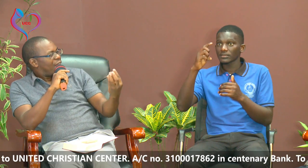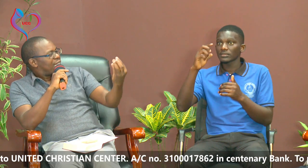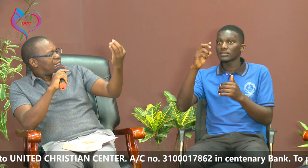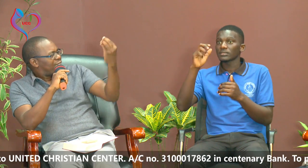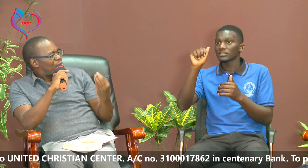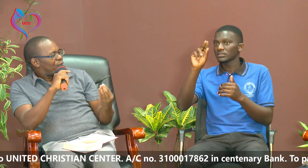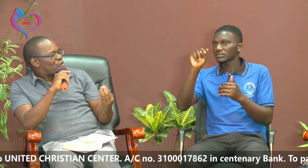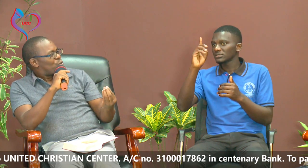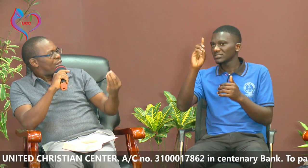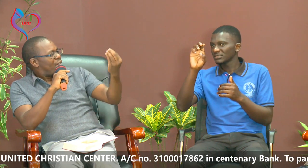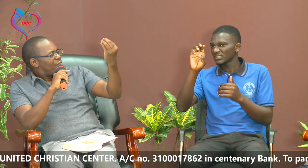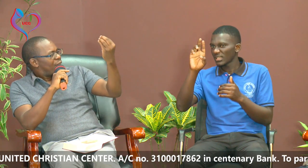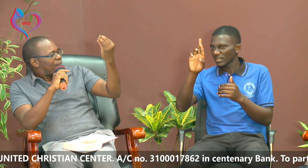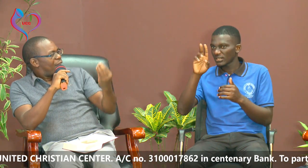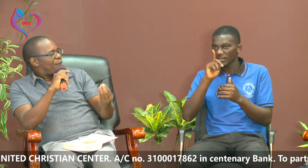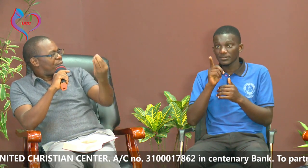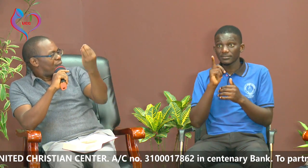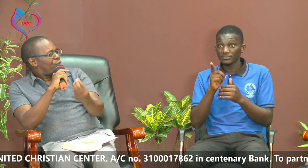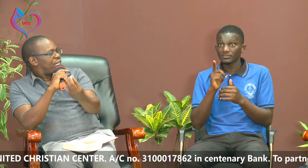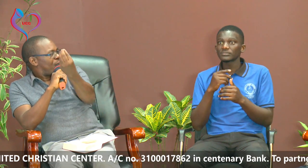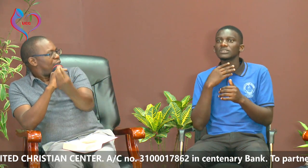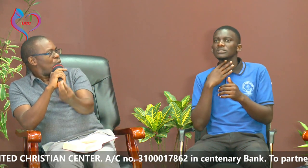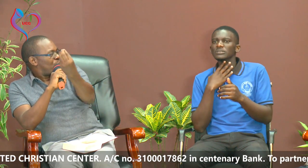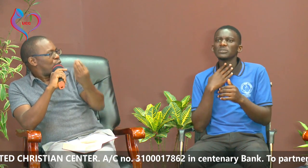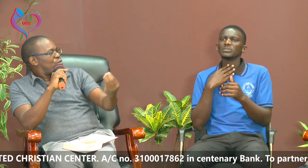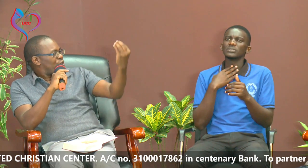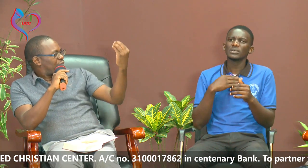ali clear mu bintu bya ebigamba Greek abyaula bulungi